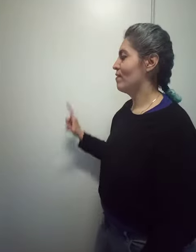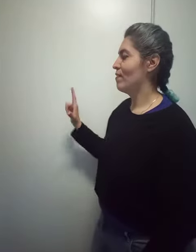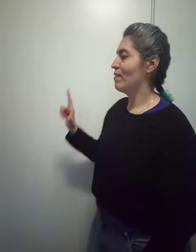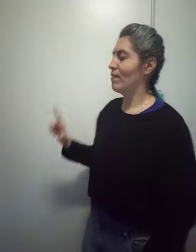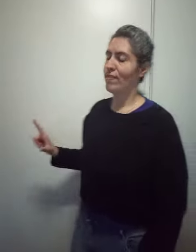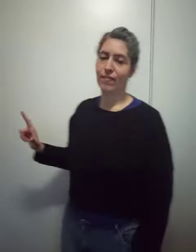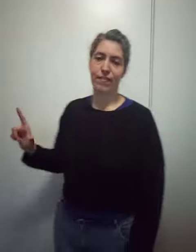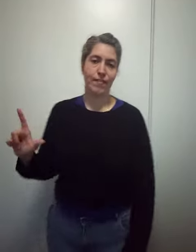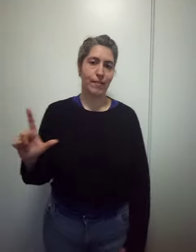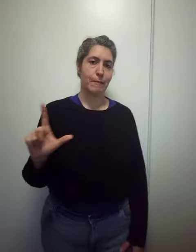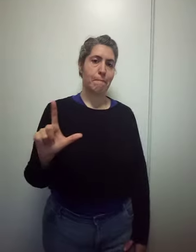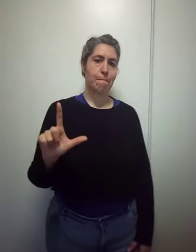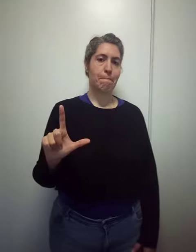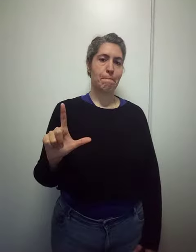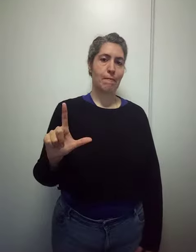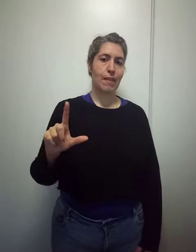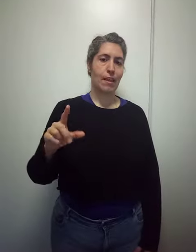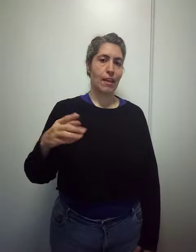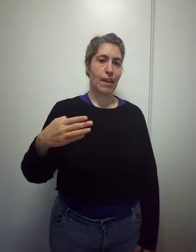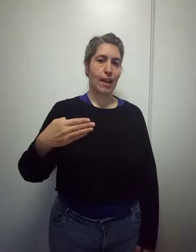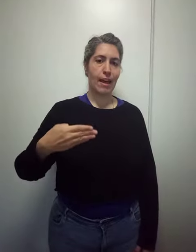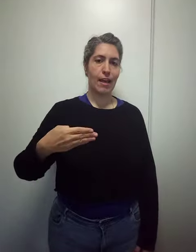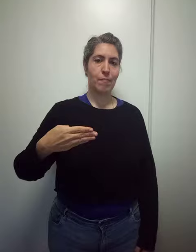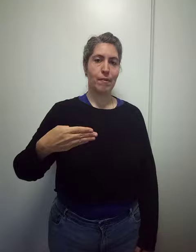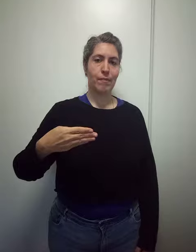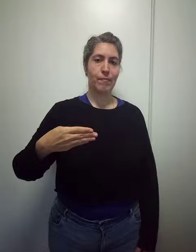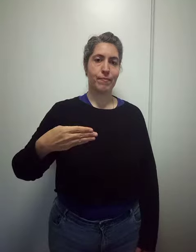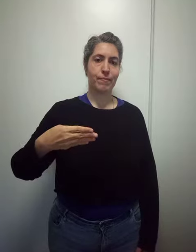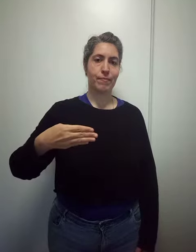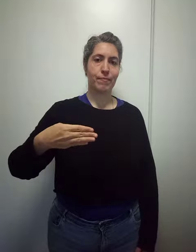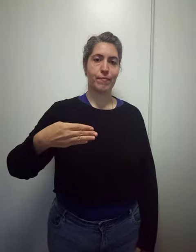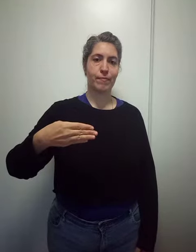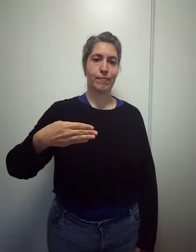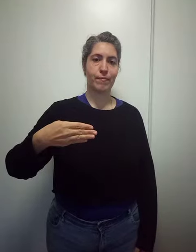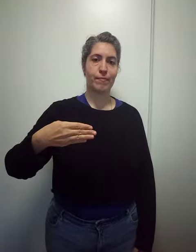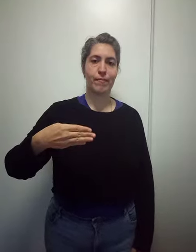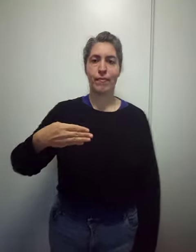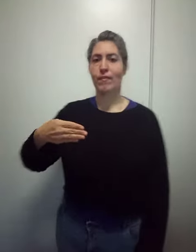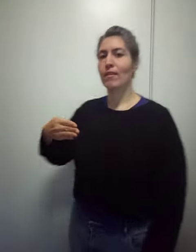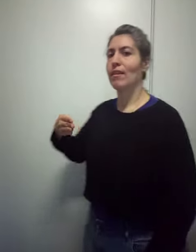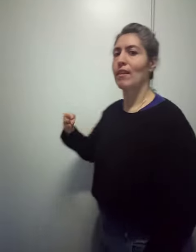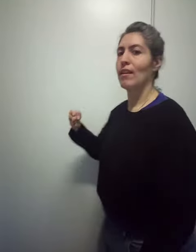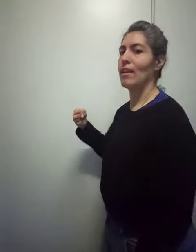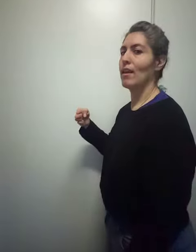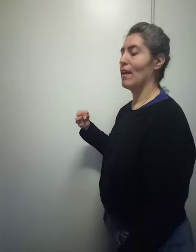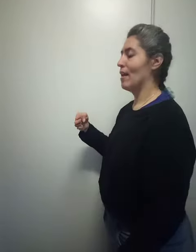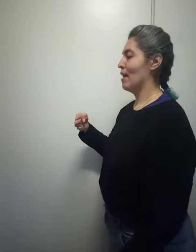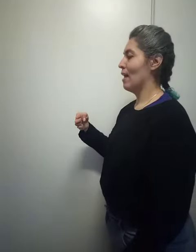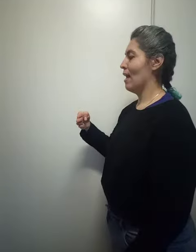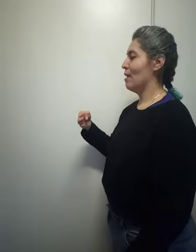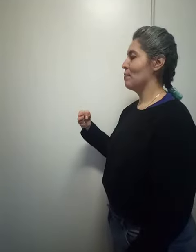m m